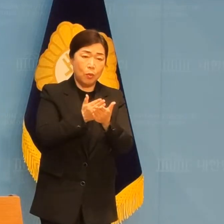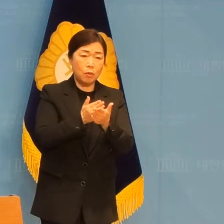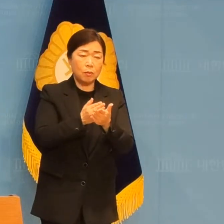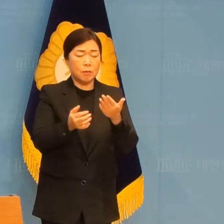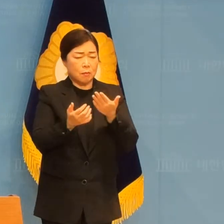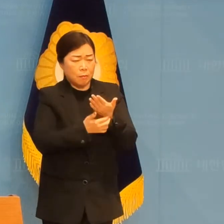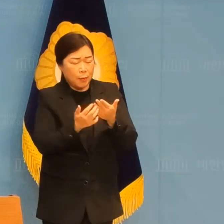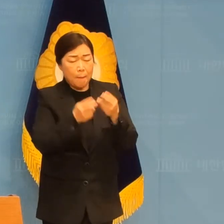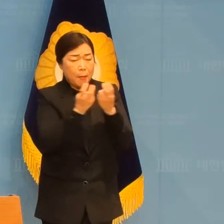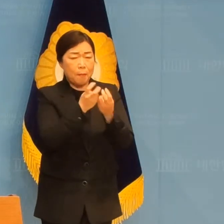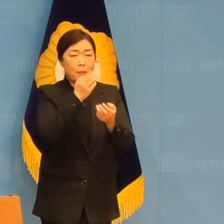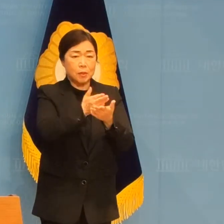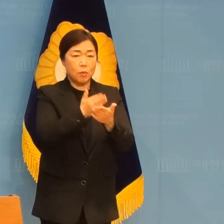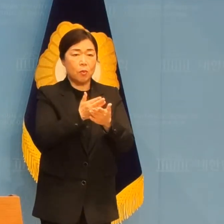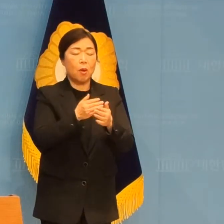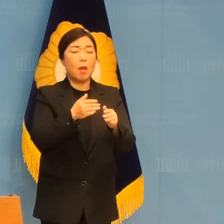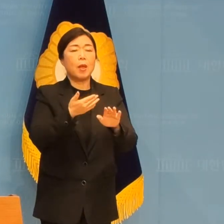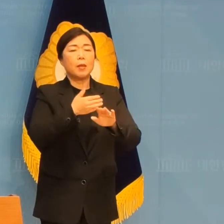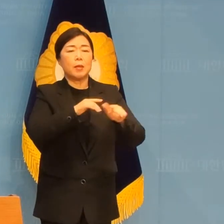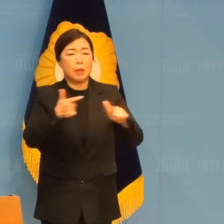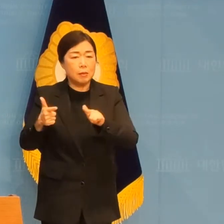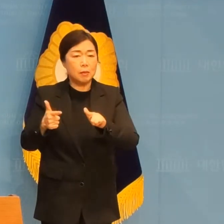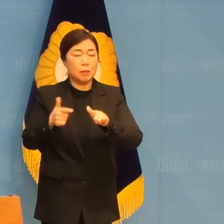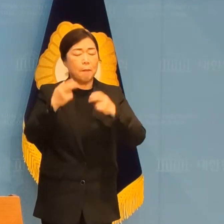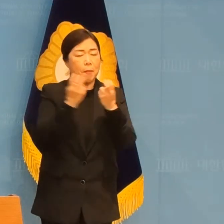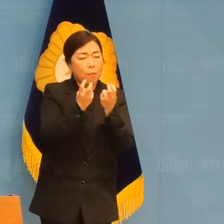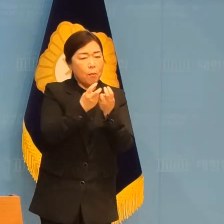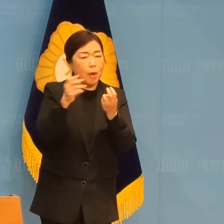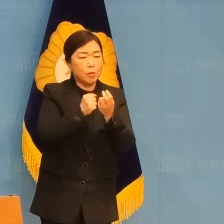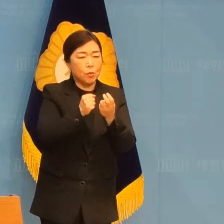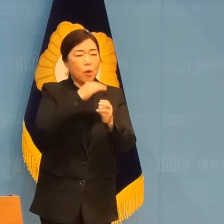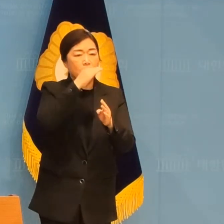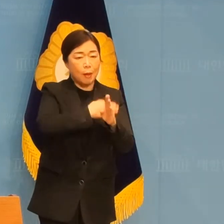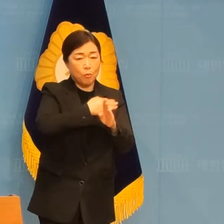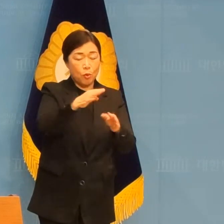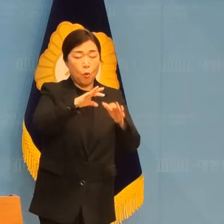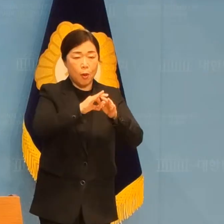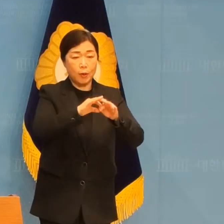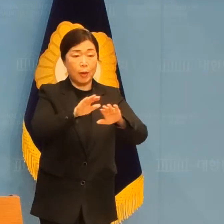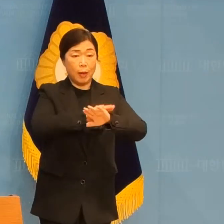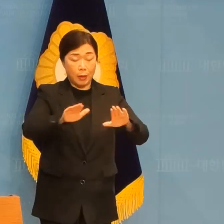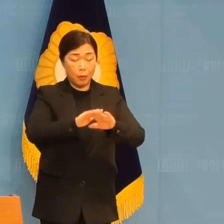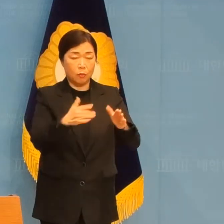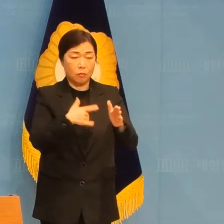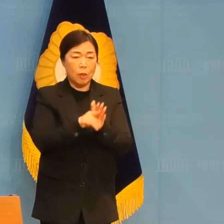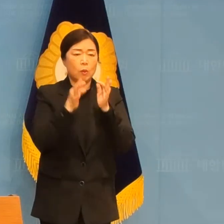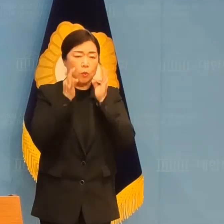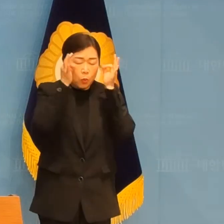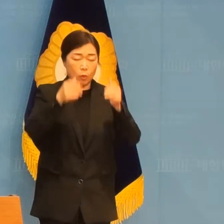관리할 수 있는 다양한 채널을 먼저 복원하려는 노력이 선행되었어야 마땅합니다.